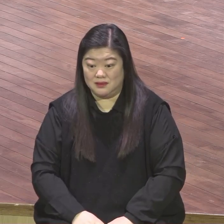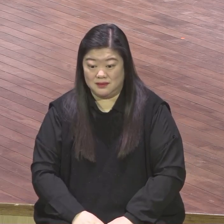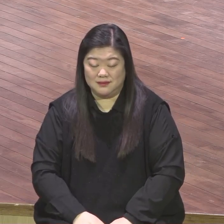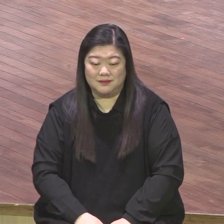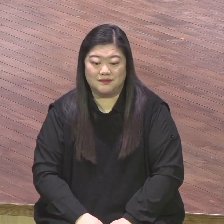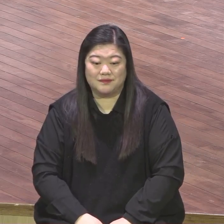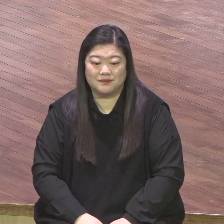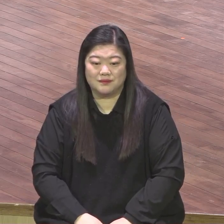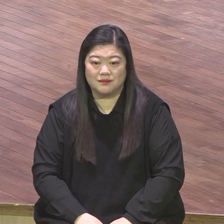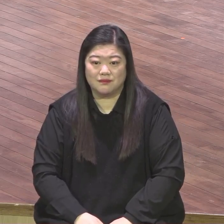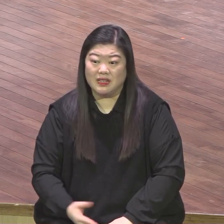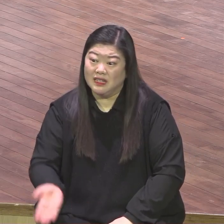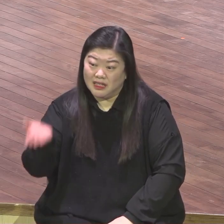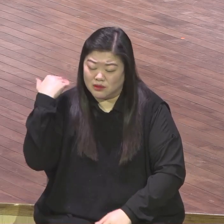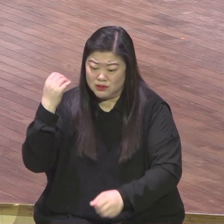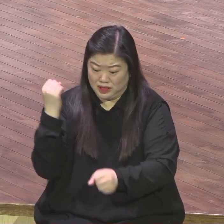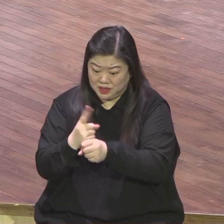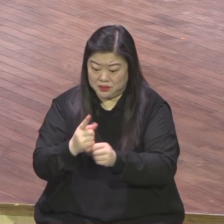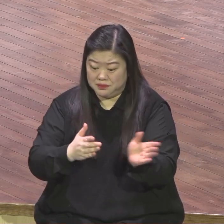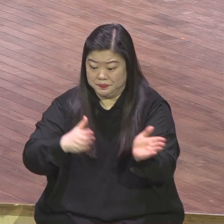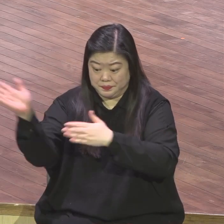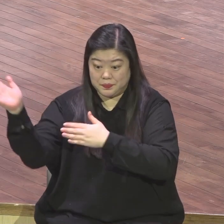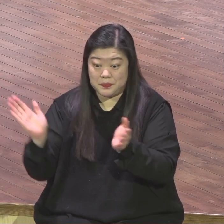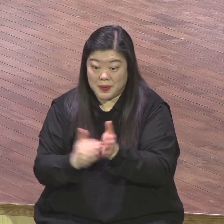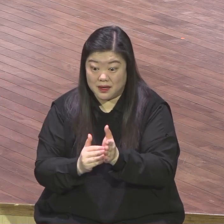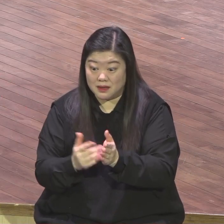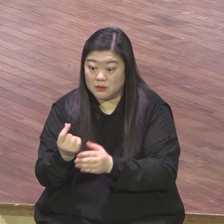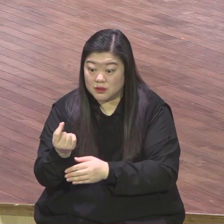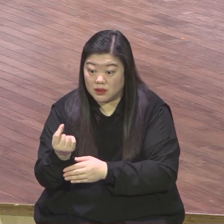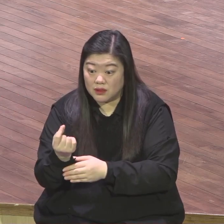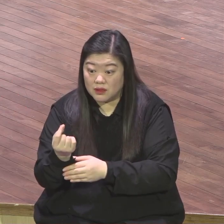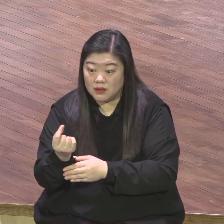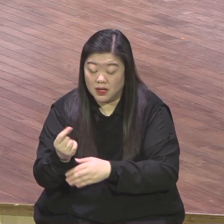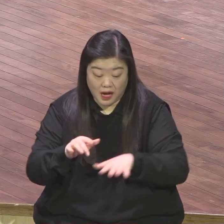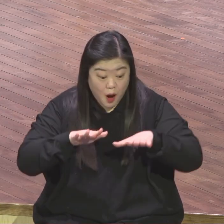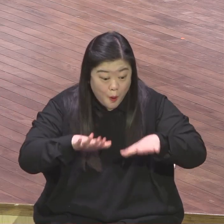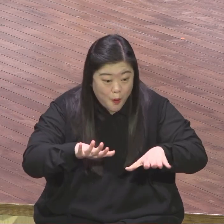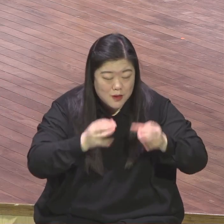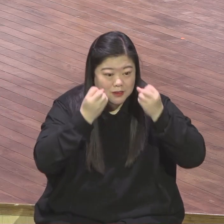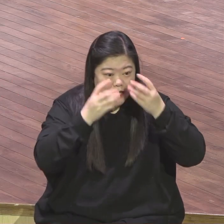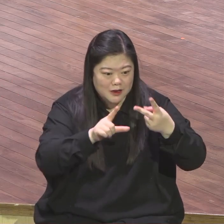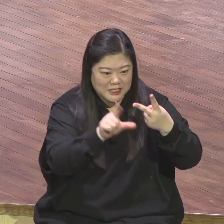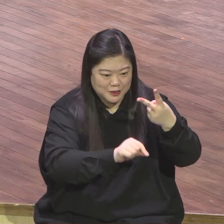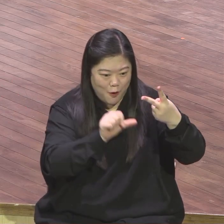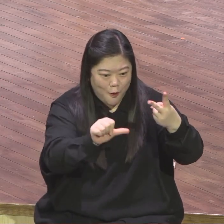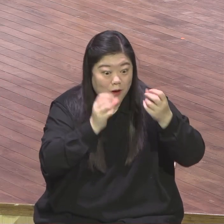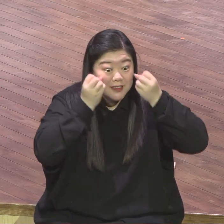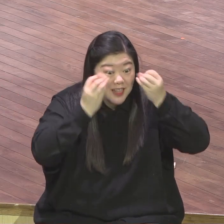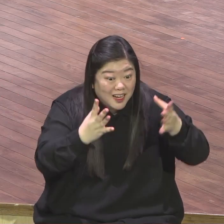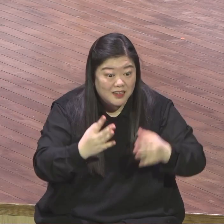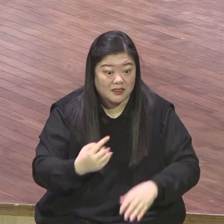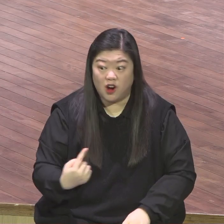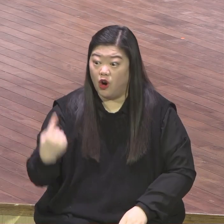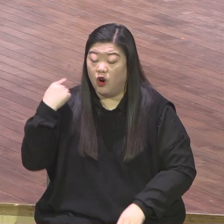것. 이전 것 지나갔어. 오늘 새 하루가 주어졌어. 새 날이 주어졌어요.